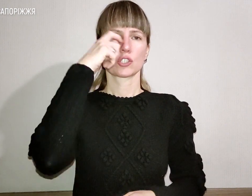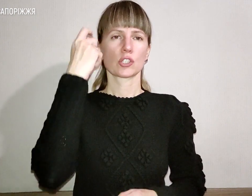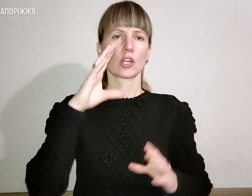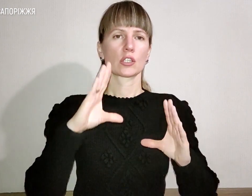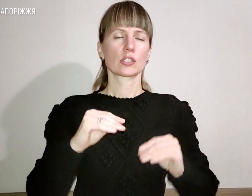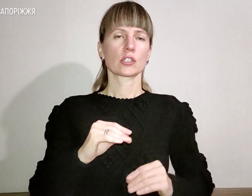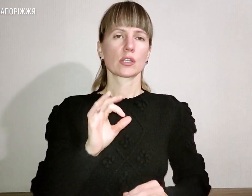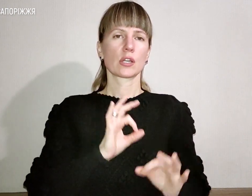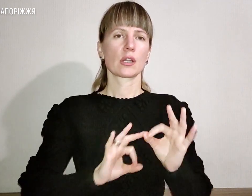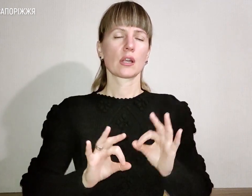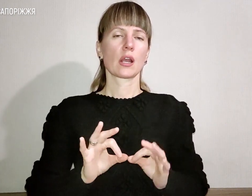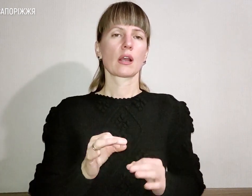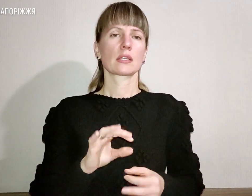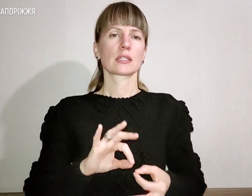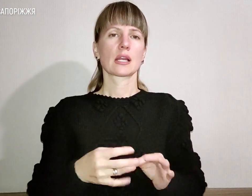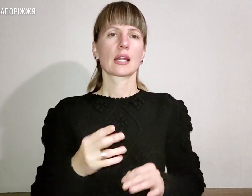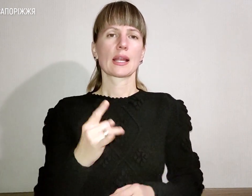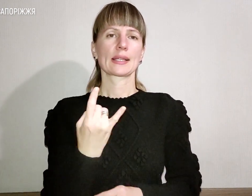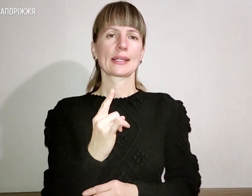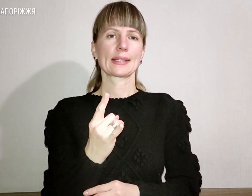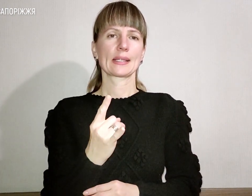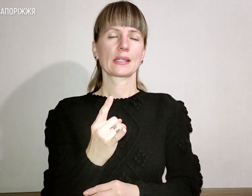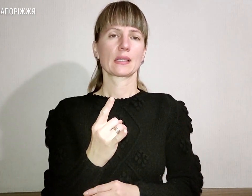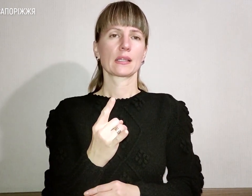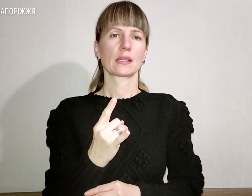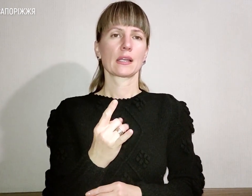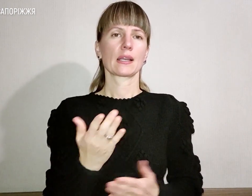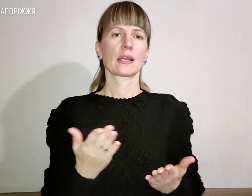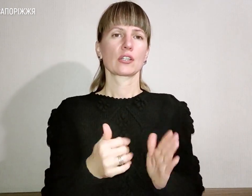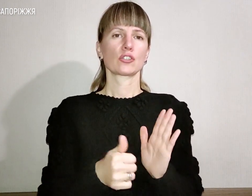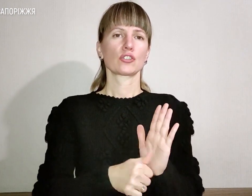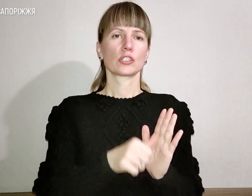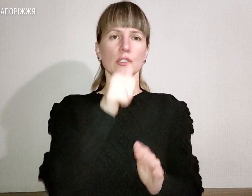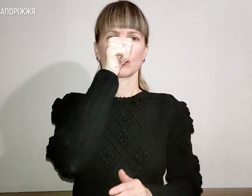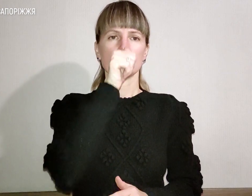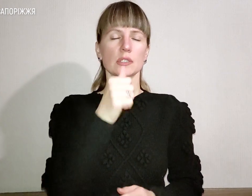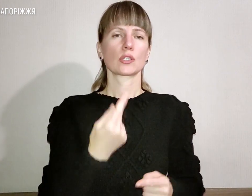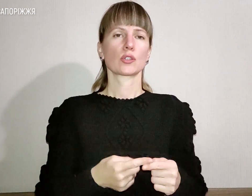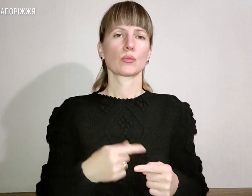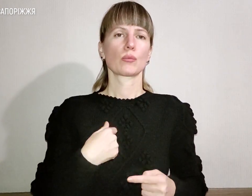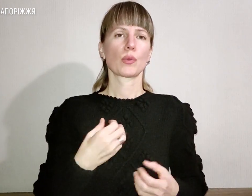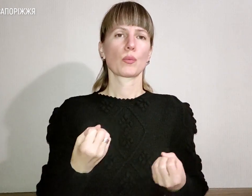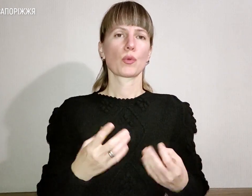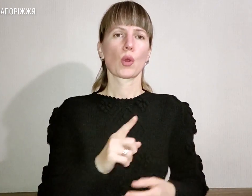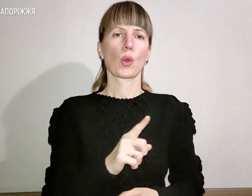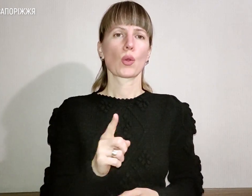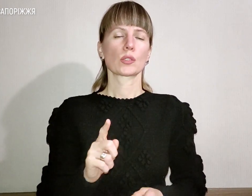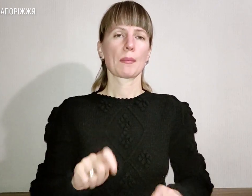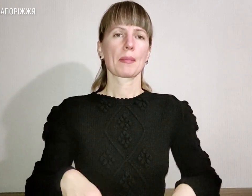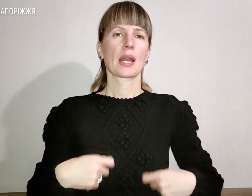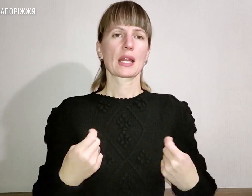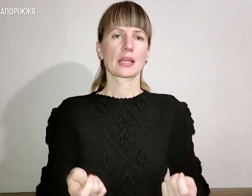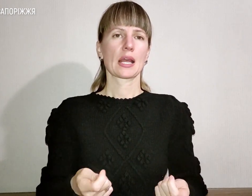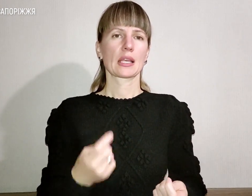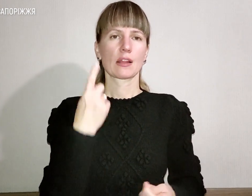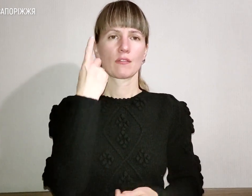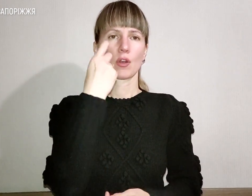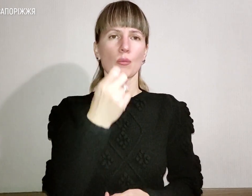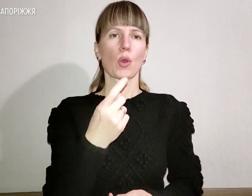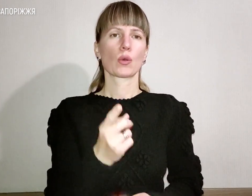препаратів також складно для дитини там, які 6 місяців. Тому ми просто кожен передає інформацію один одному